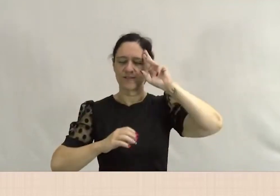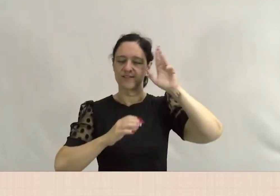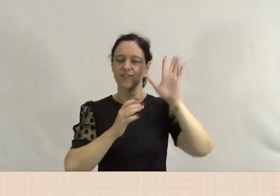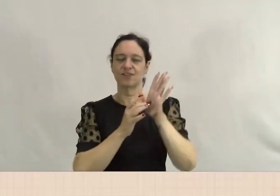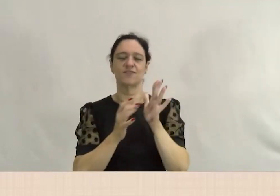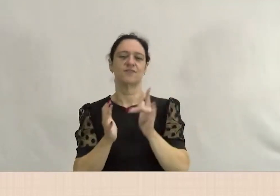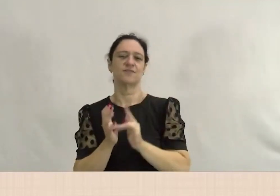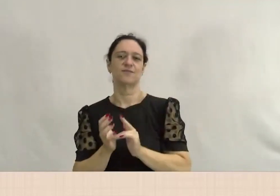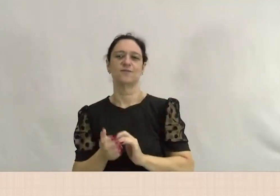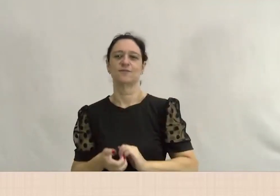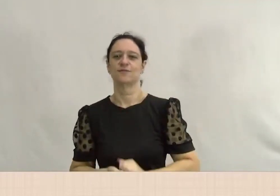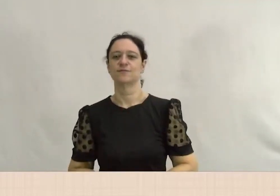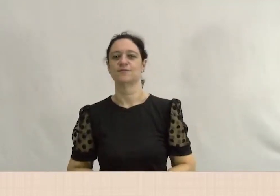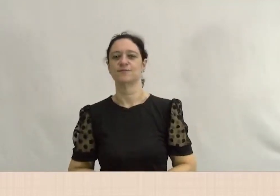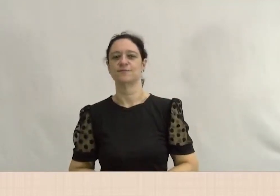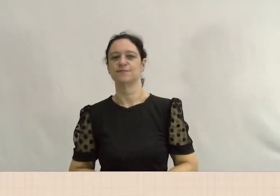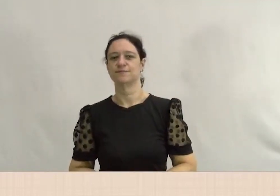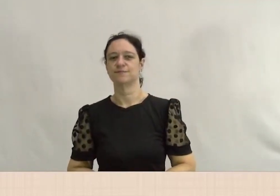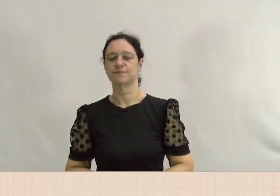Jesus.